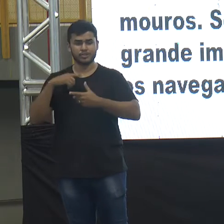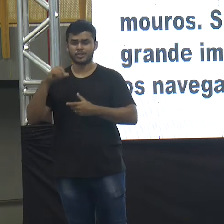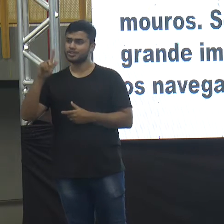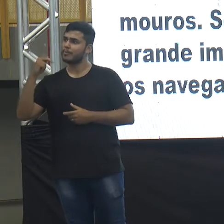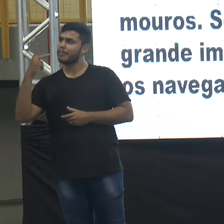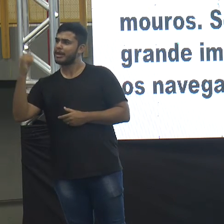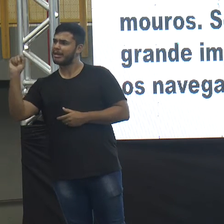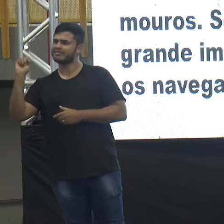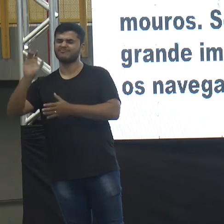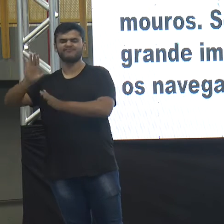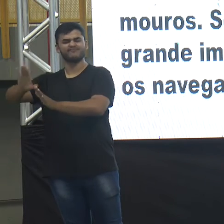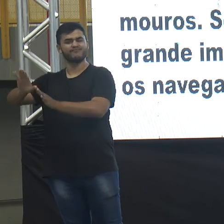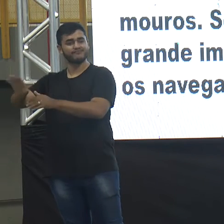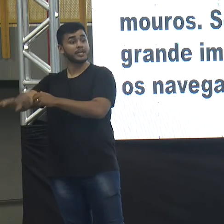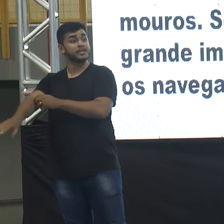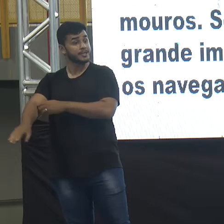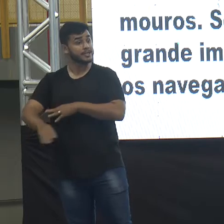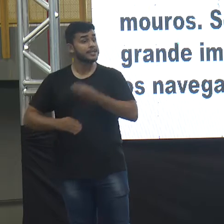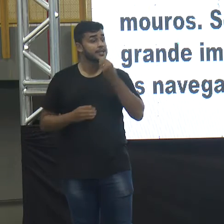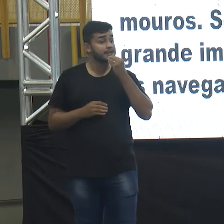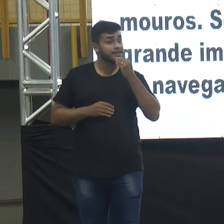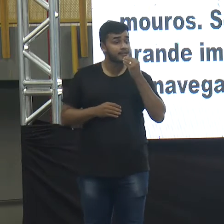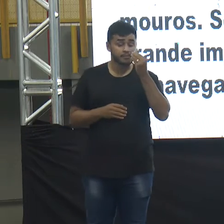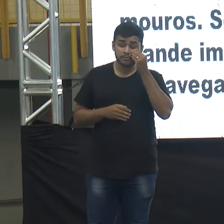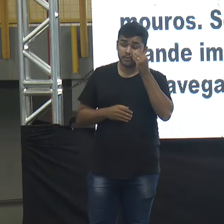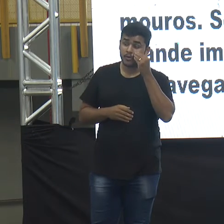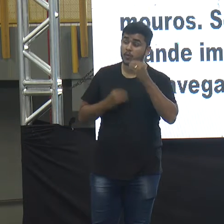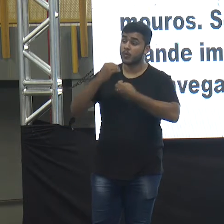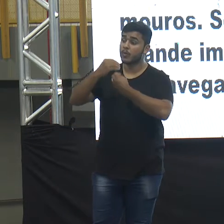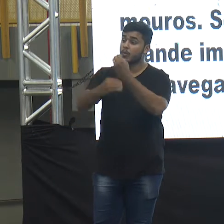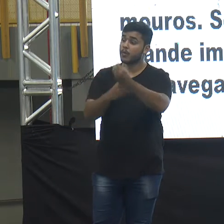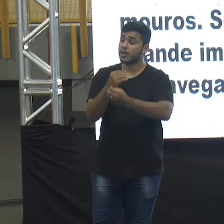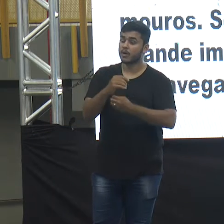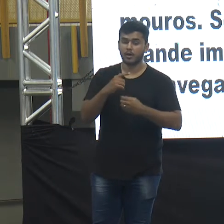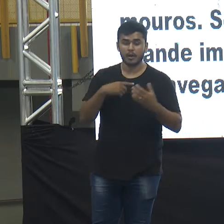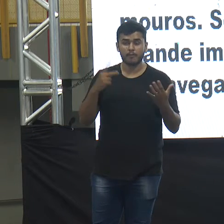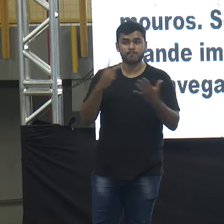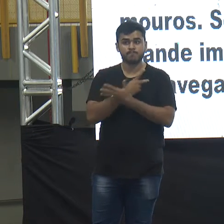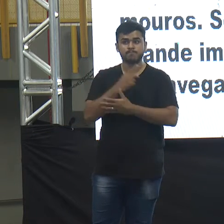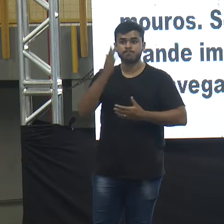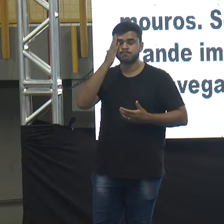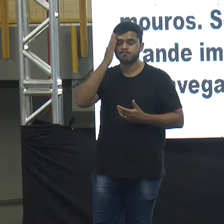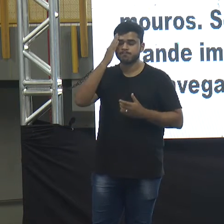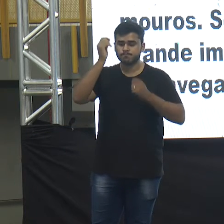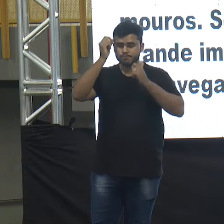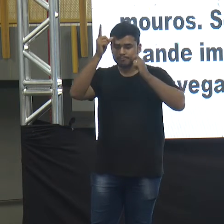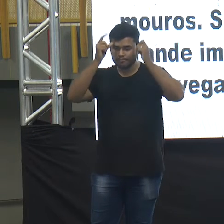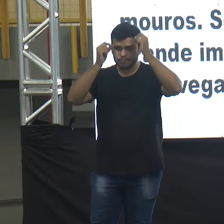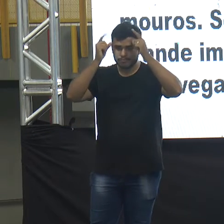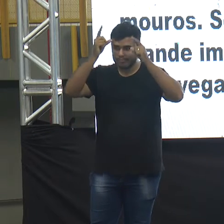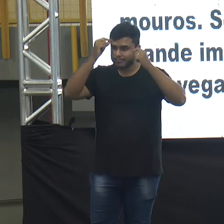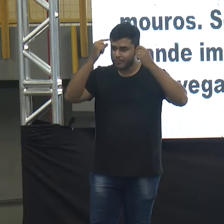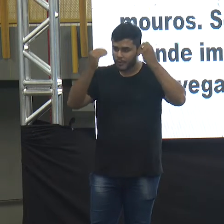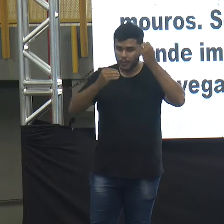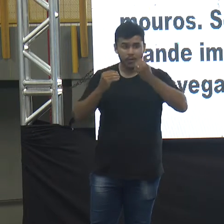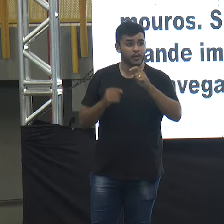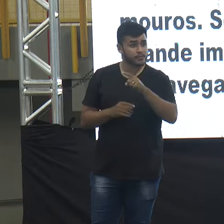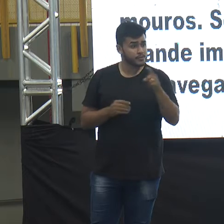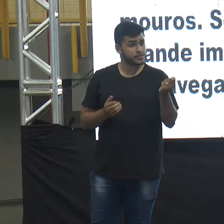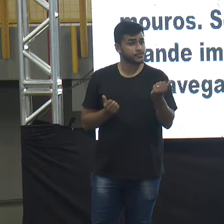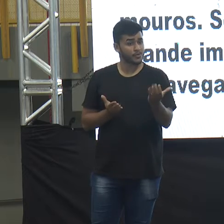dia e tente superar as nossas limitações. Principalmente os mais